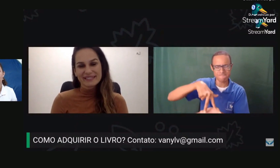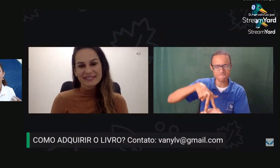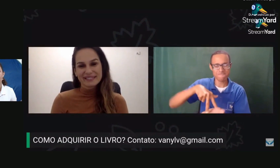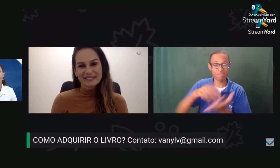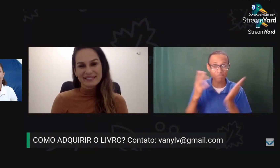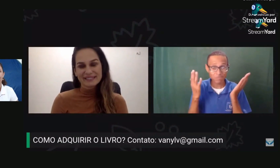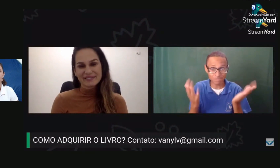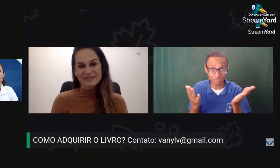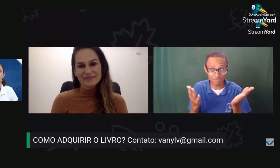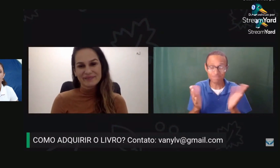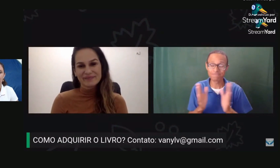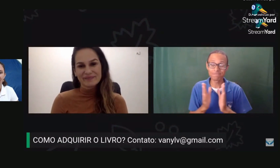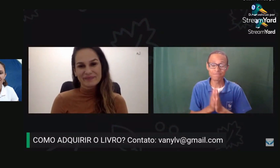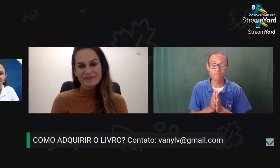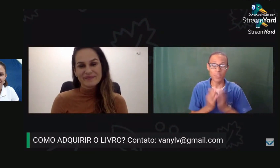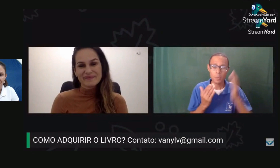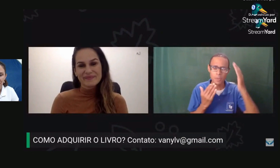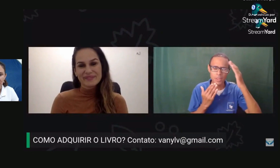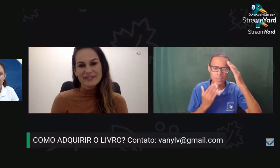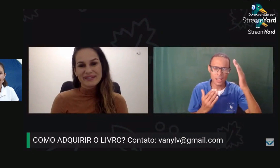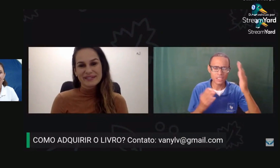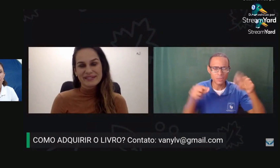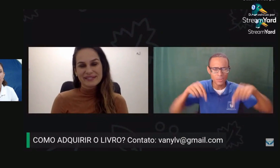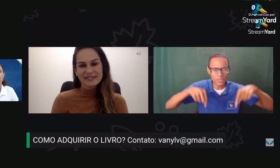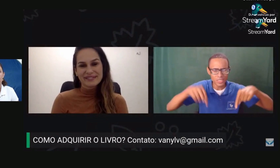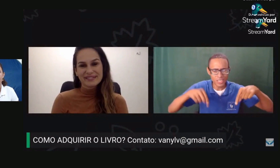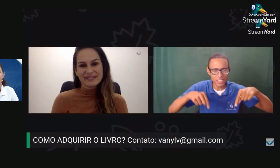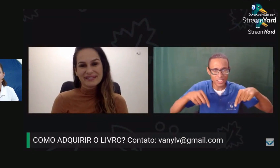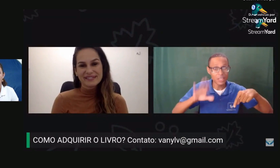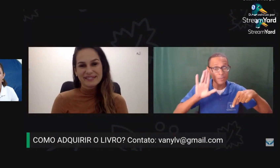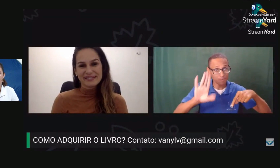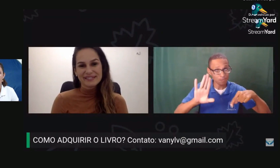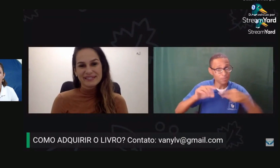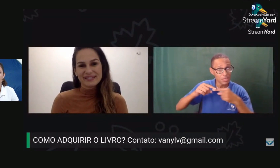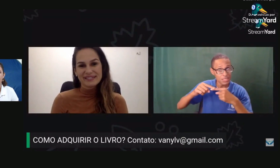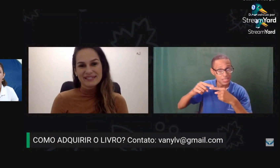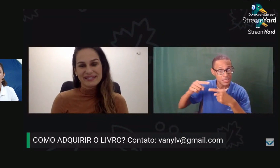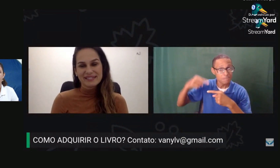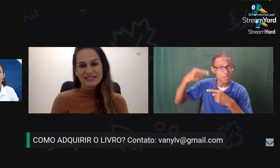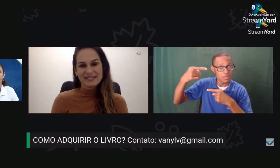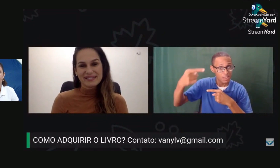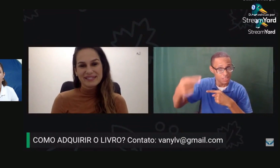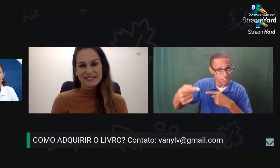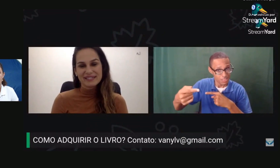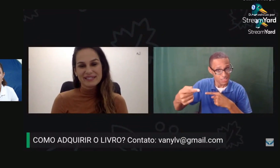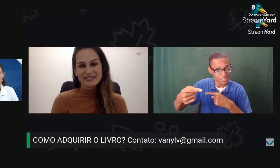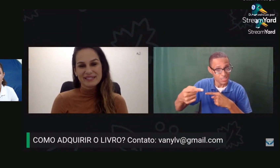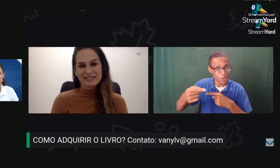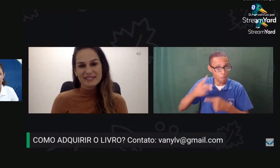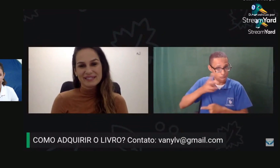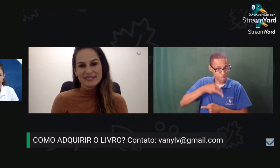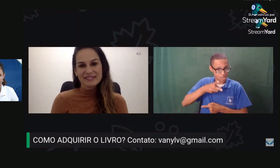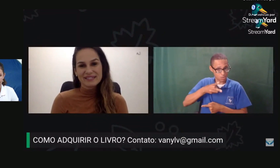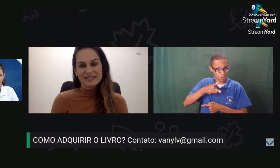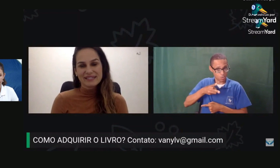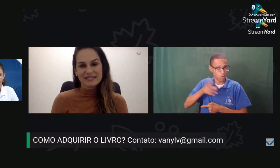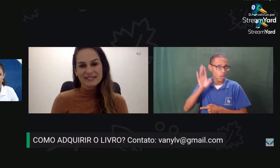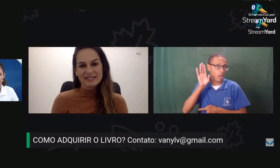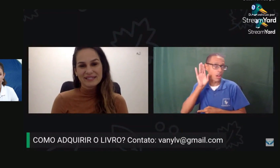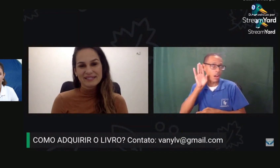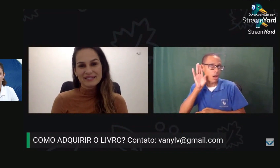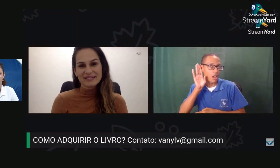mulher referência aqui para o nosso país. Muito obrigada mesmo. E